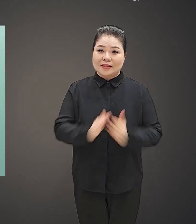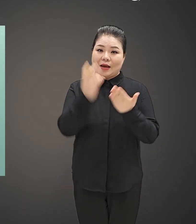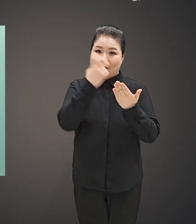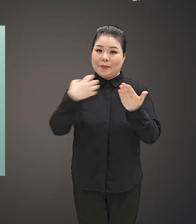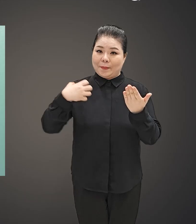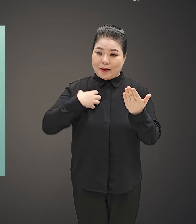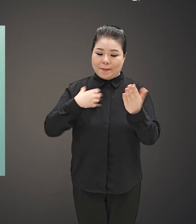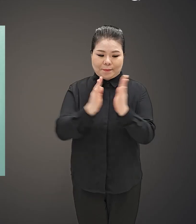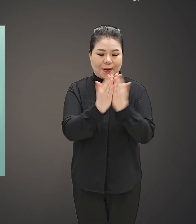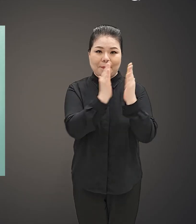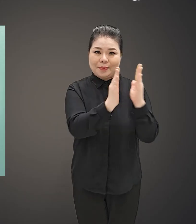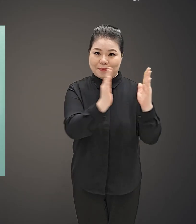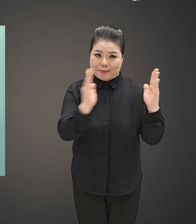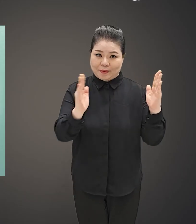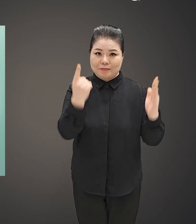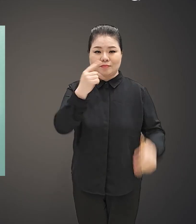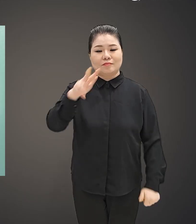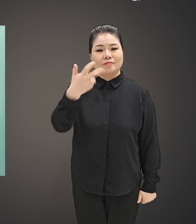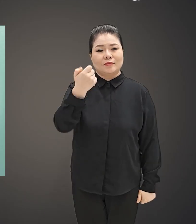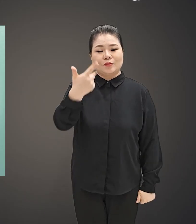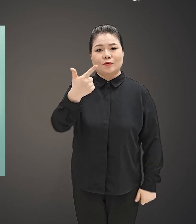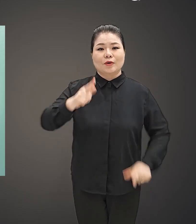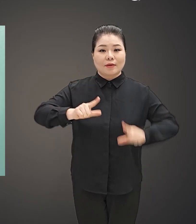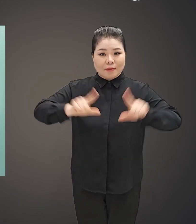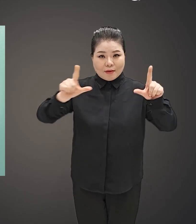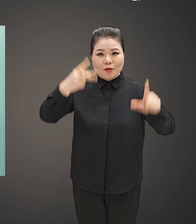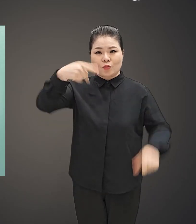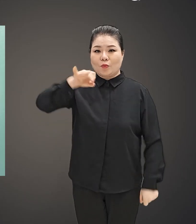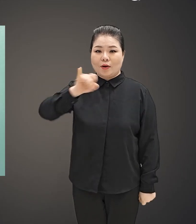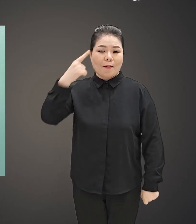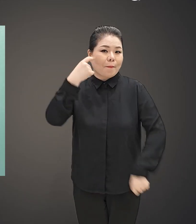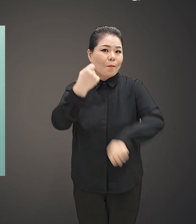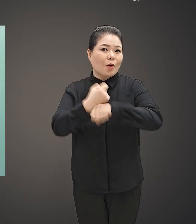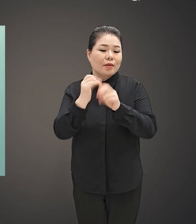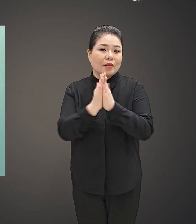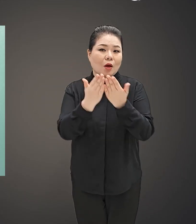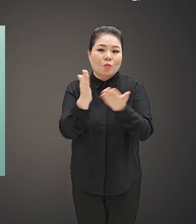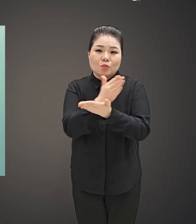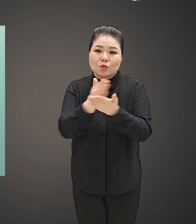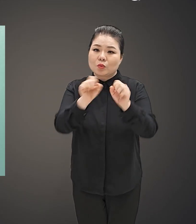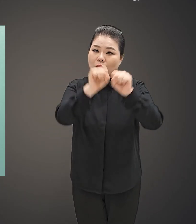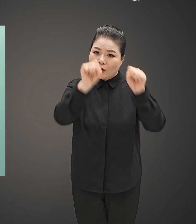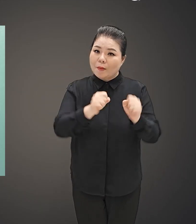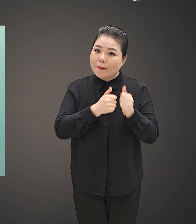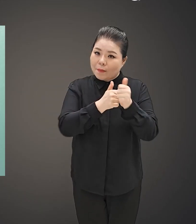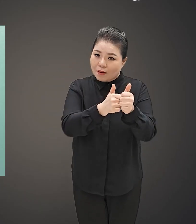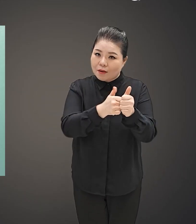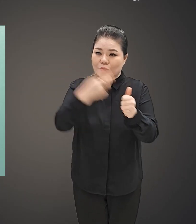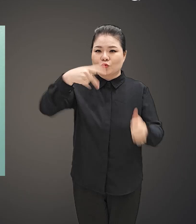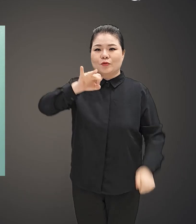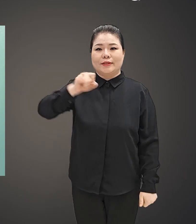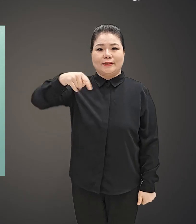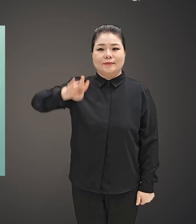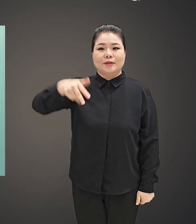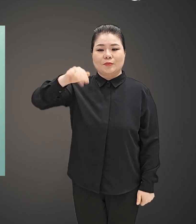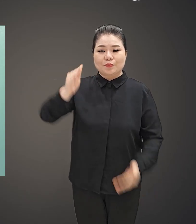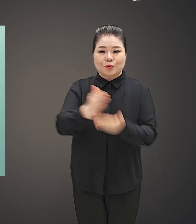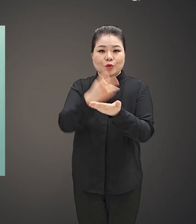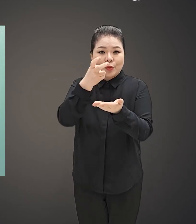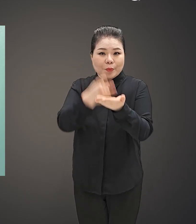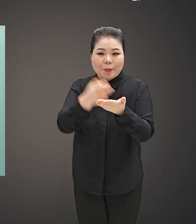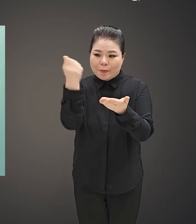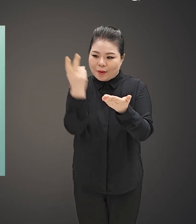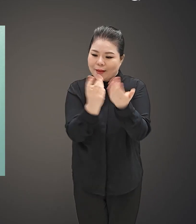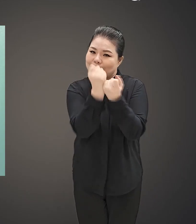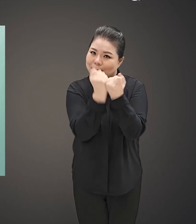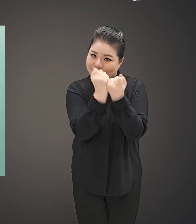사서는 책을 정리하고 듀이 십진 분류법의 숫자를 설명하고, 듀이 십진 분류법, 1876년에 멜빌